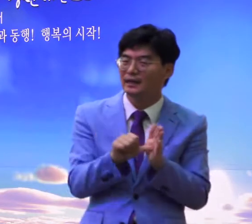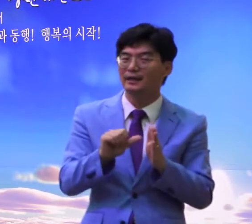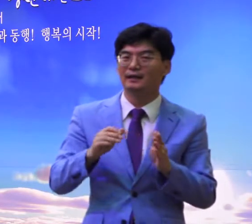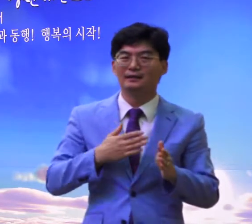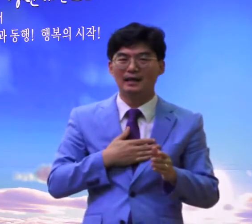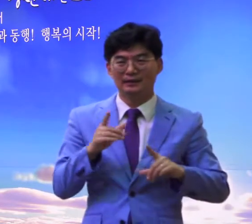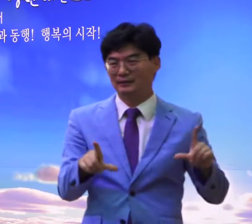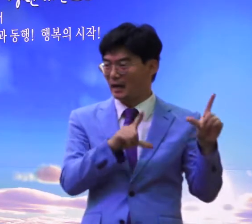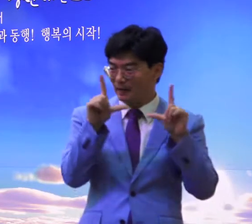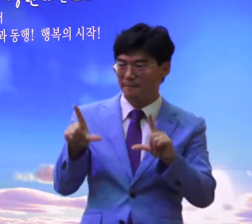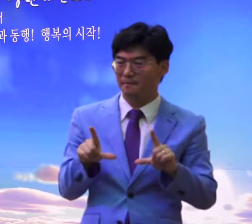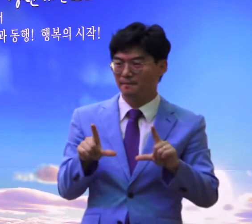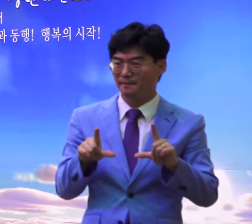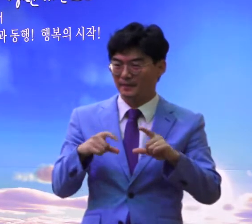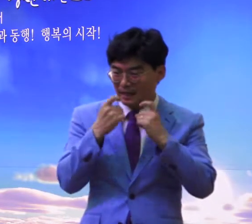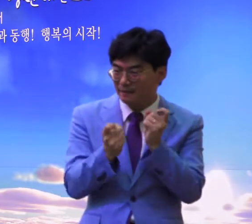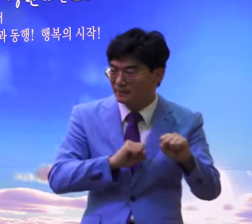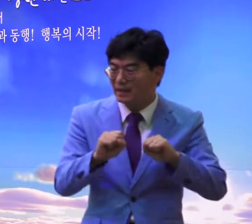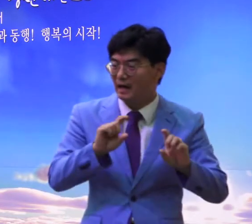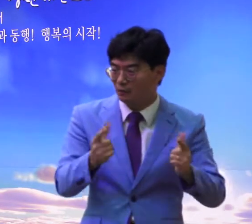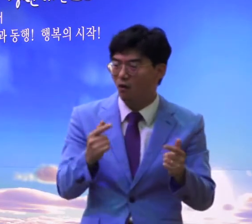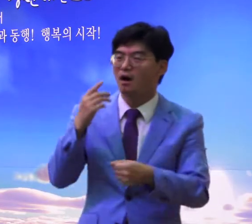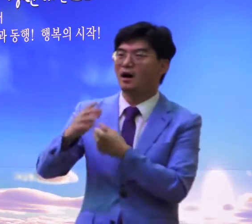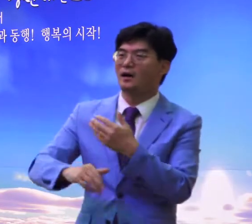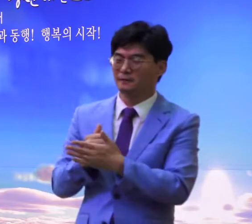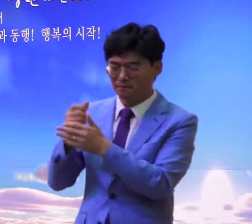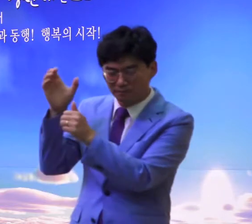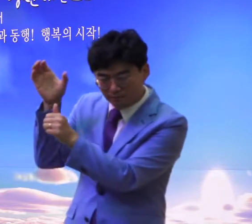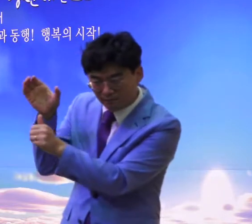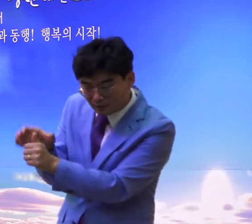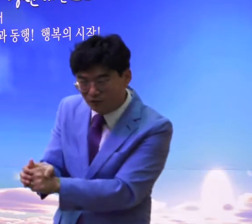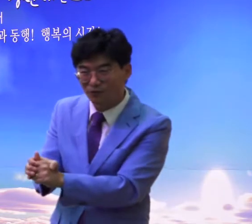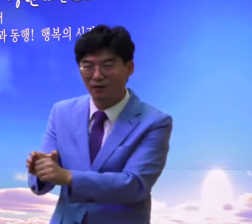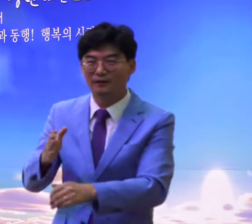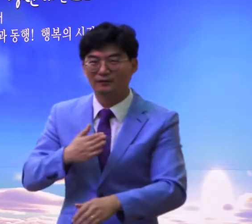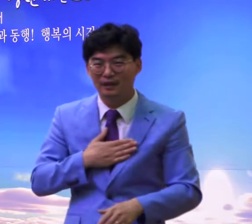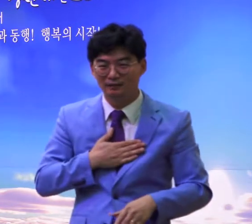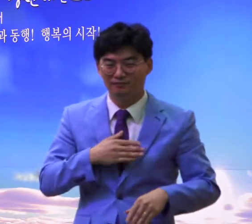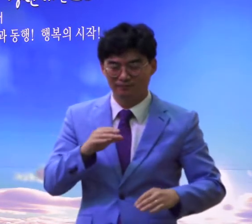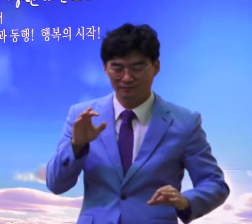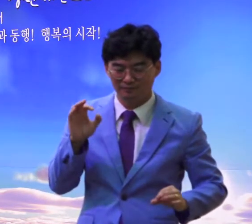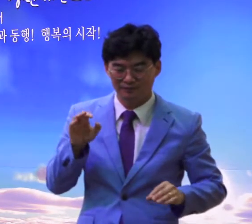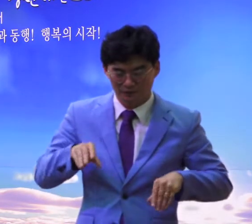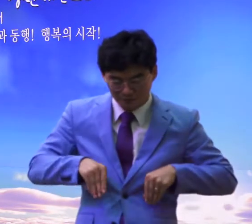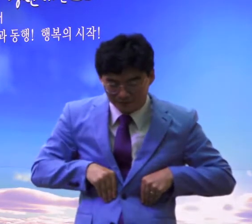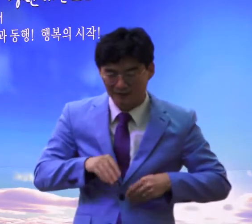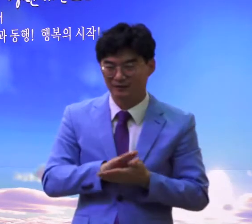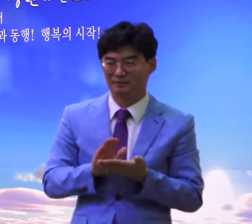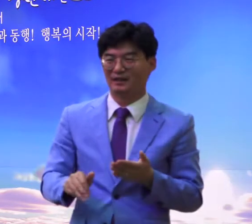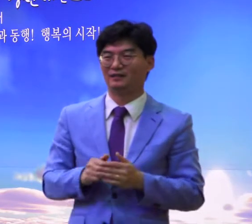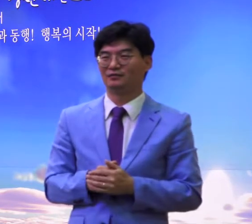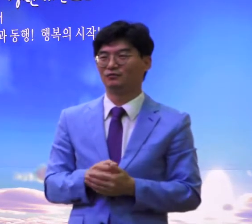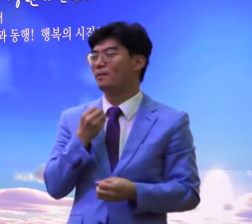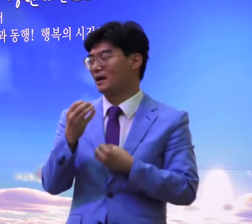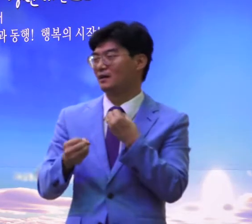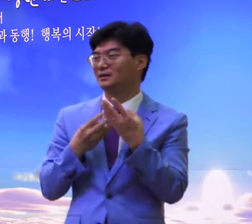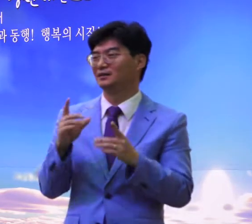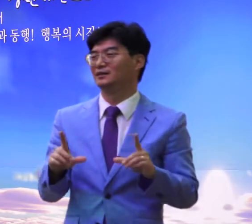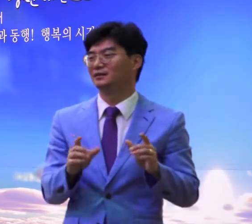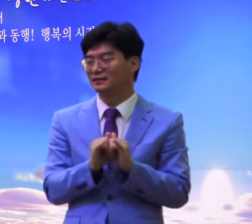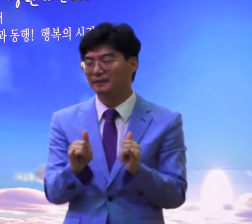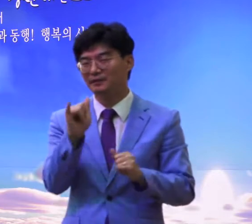길을 하나님께 맡기고 모든 길을 하나님께 맞추는 그 사람을 찾으시고 그 사람을 사용하셔서 하나님의